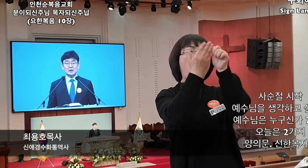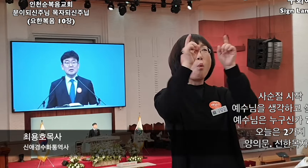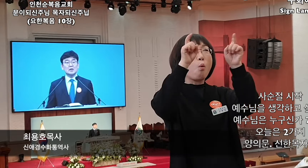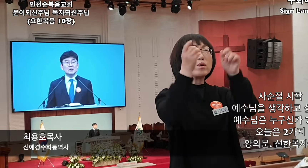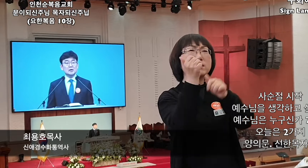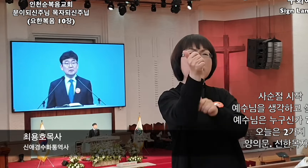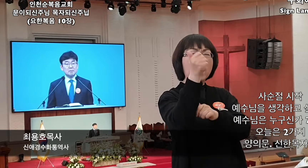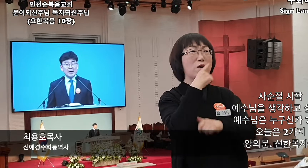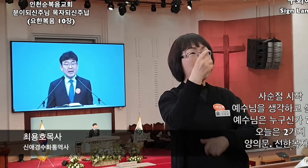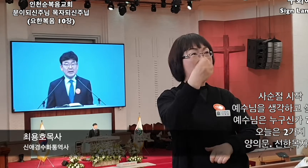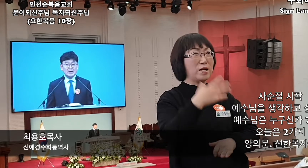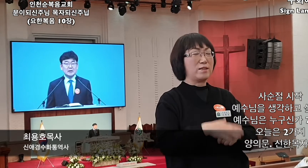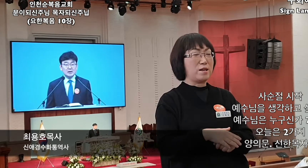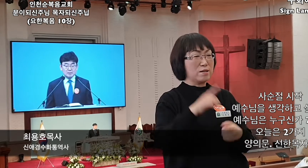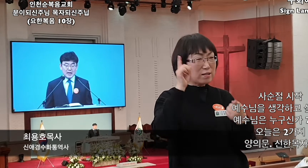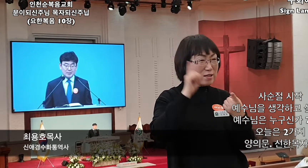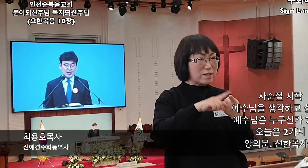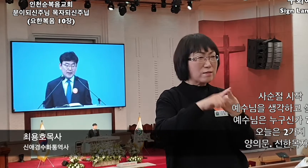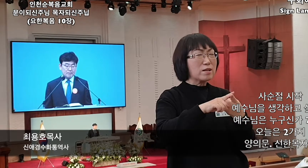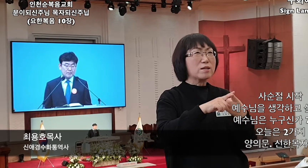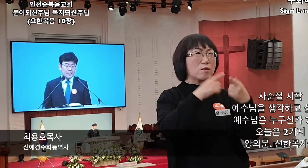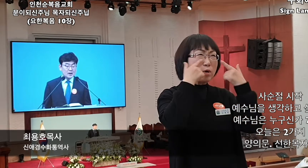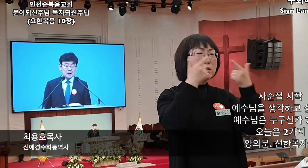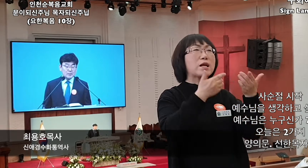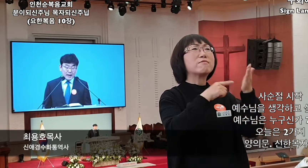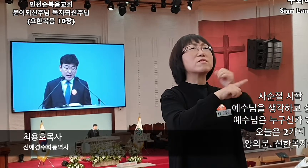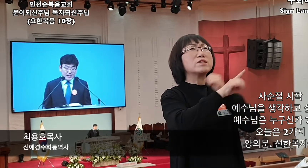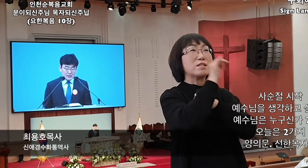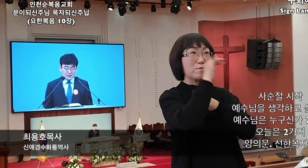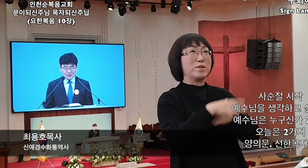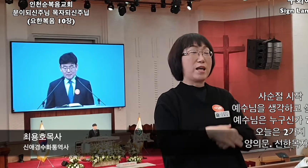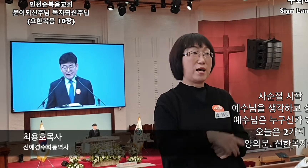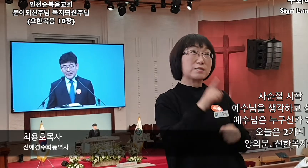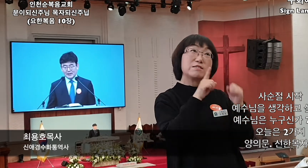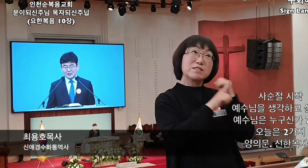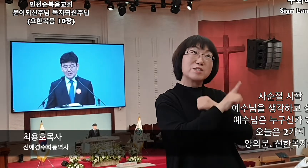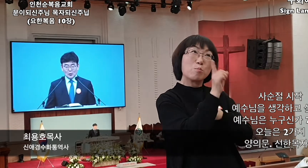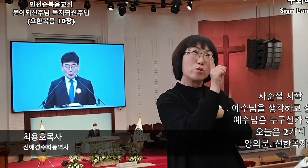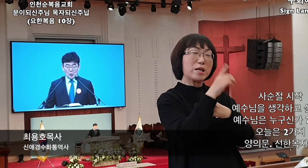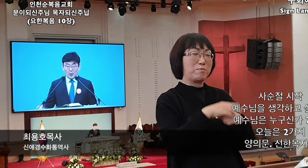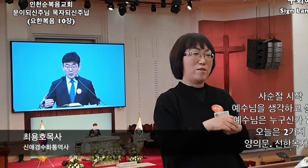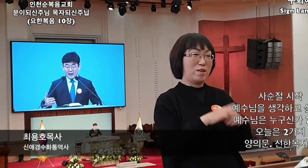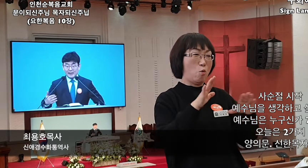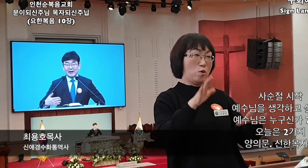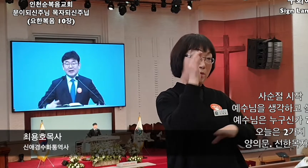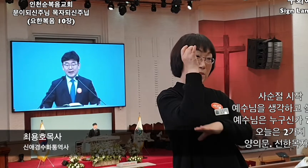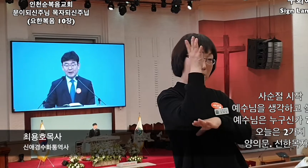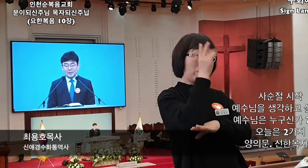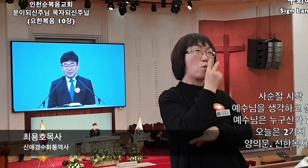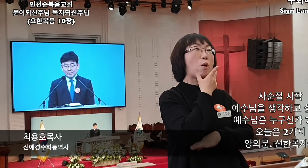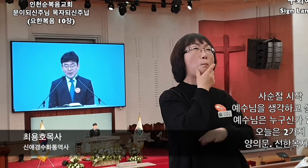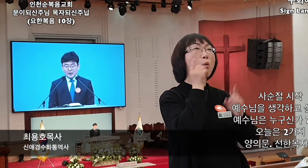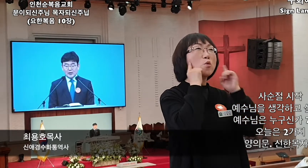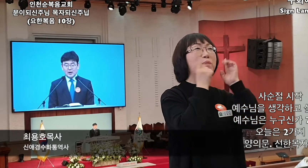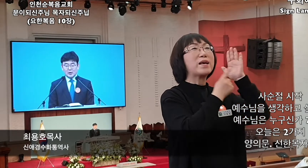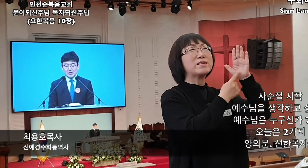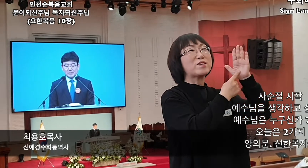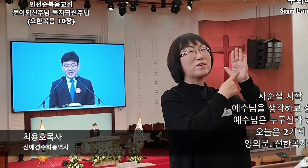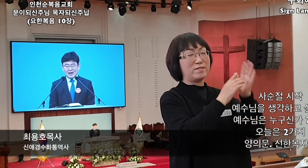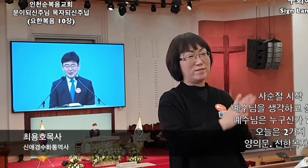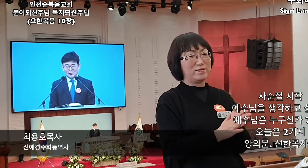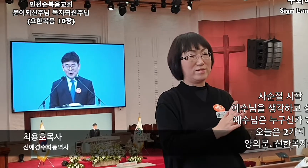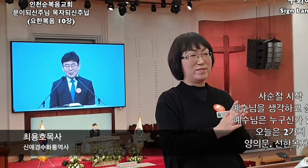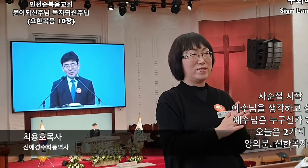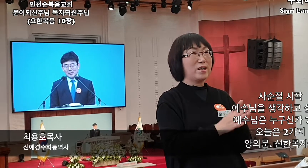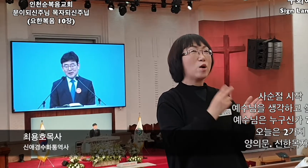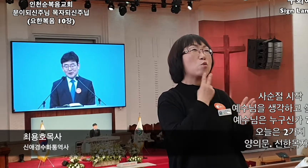말씀하실 때는 그 맥락이 있는 말입니다. 그 맥락은 오늘 본문에 나타나요. 여기